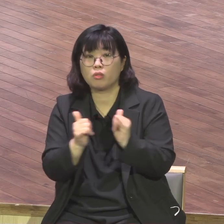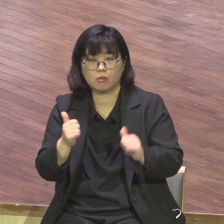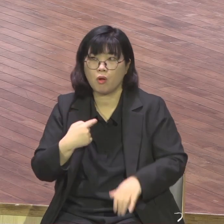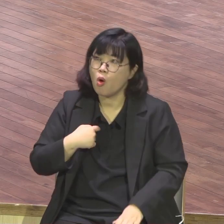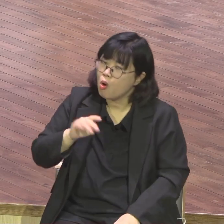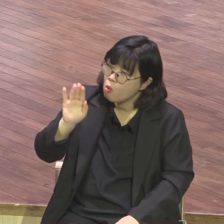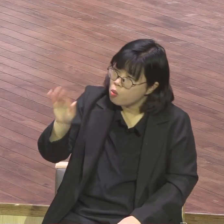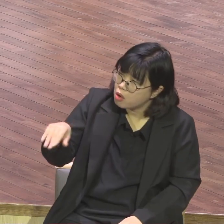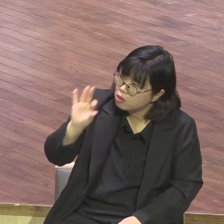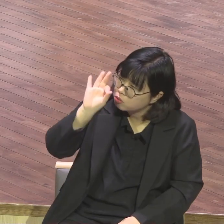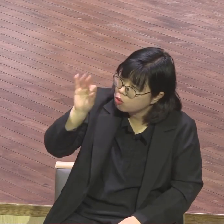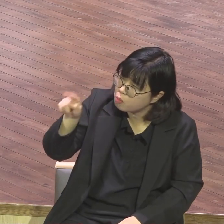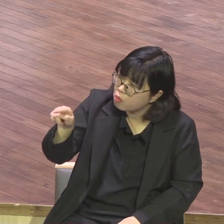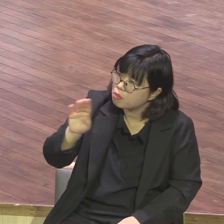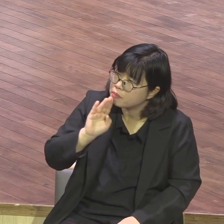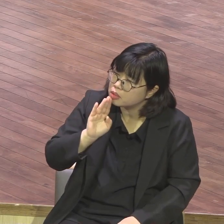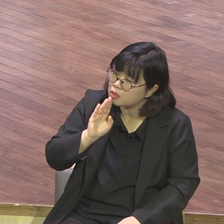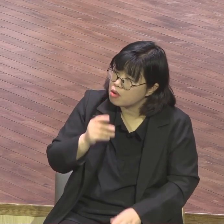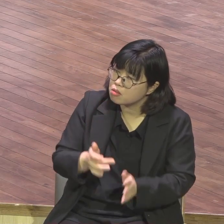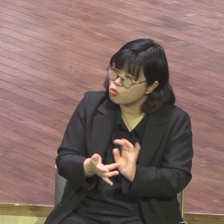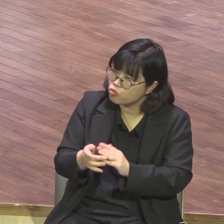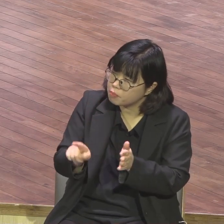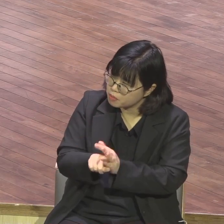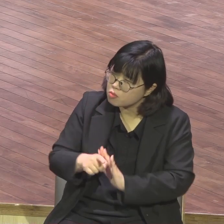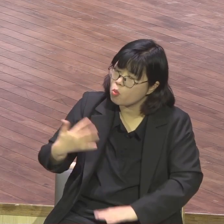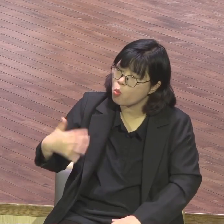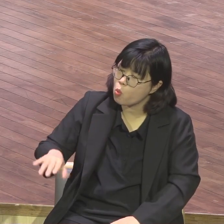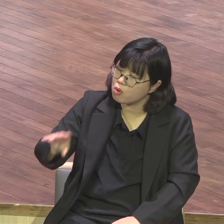끝나요. 그래야 돼요.